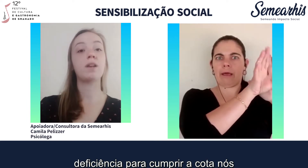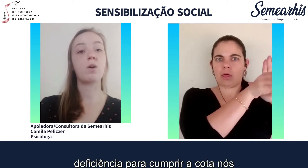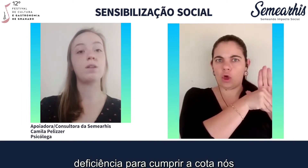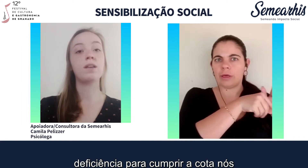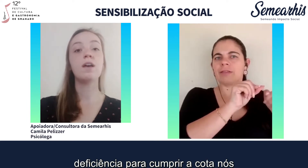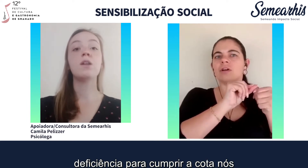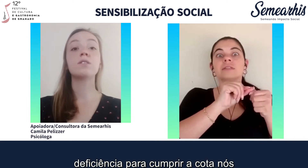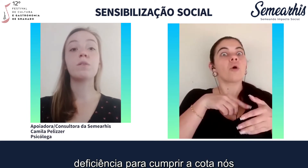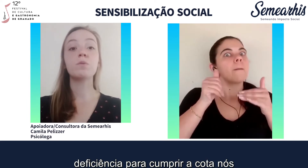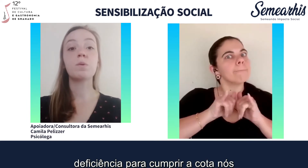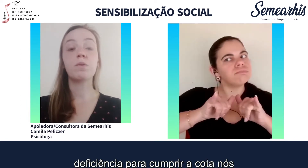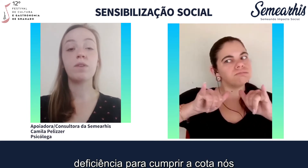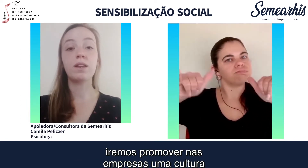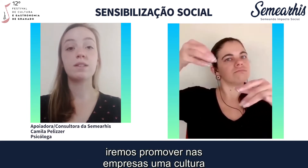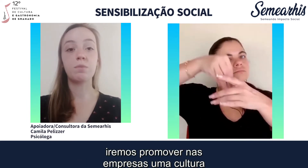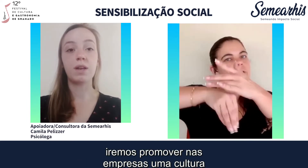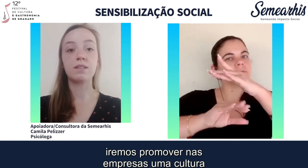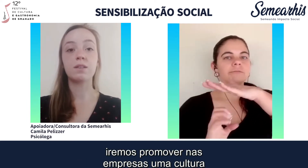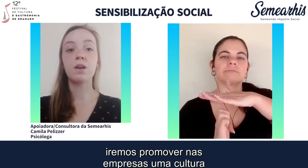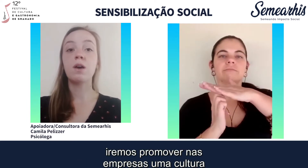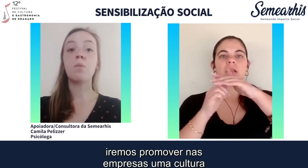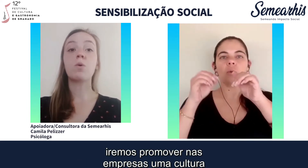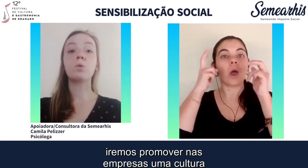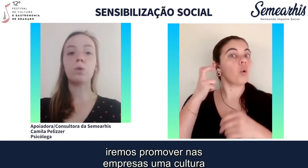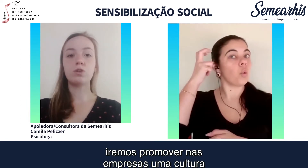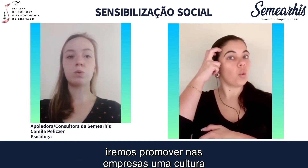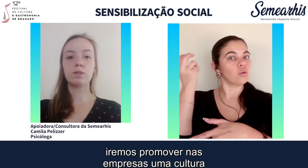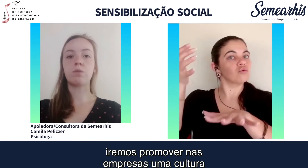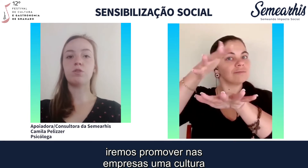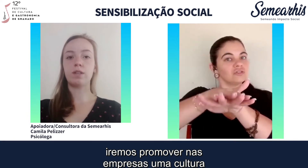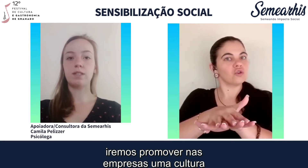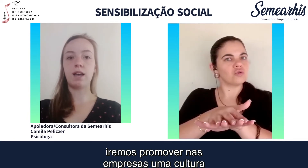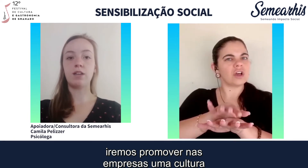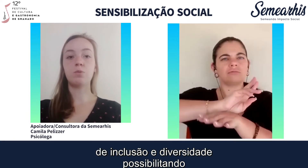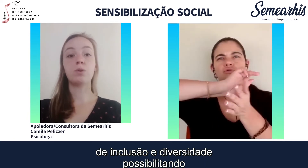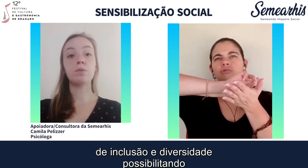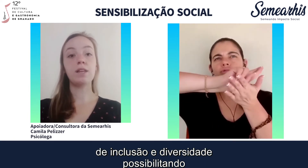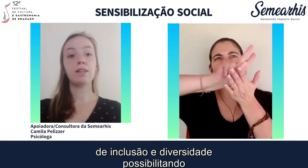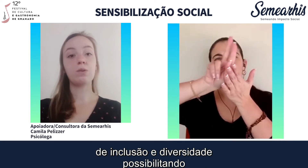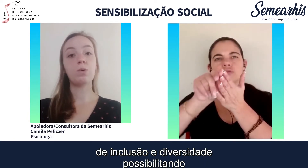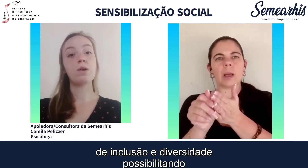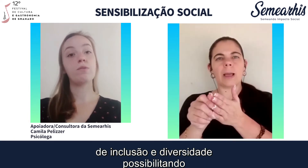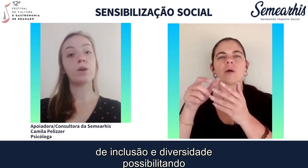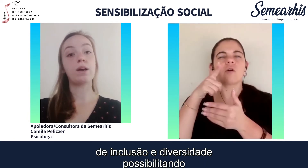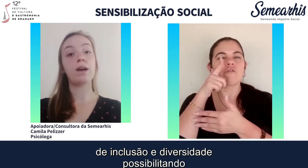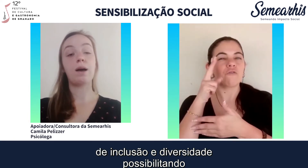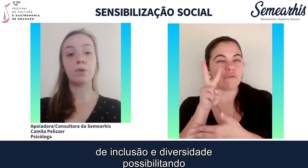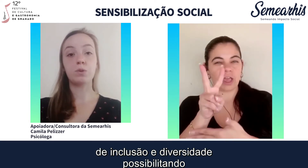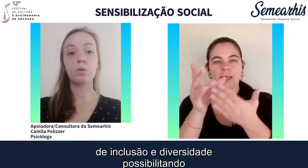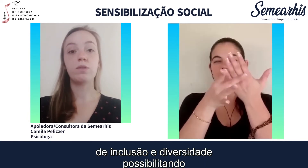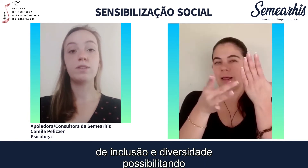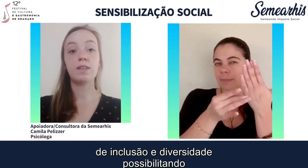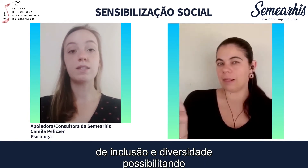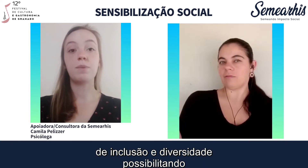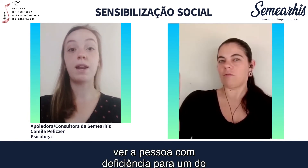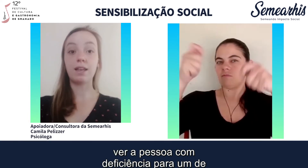cumprir a cota, nós devemos promover nas empresas uma cultura de inclusão e diversidade, possibilitando ver a pessoa